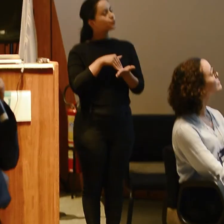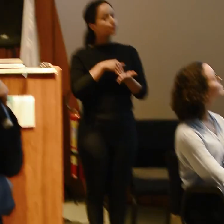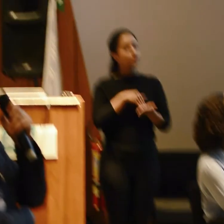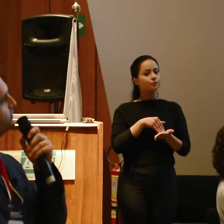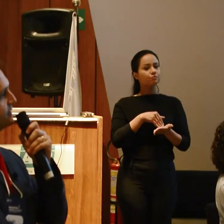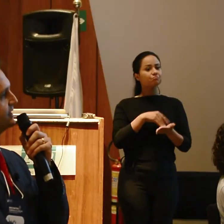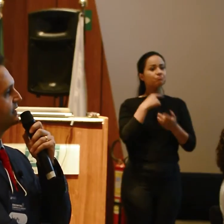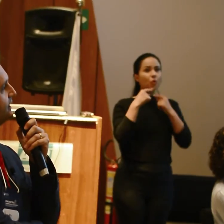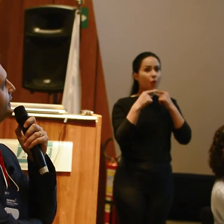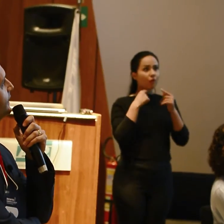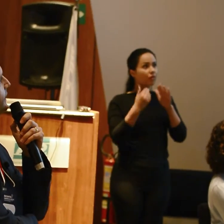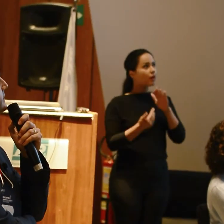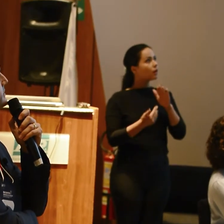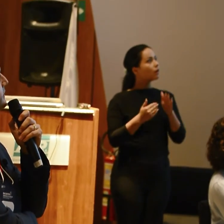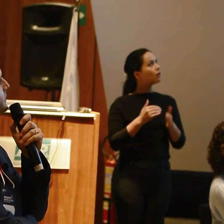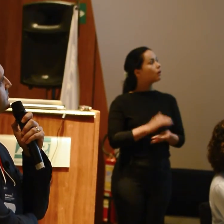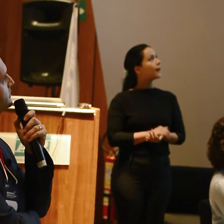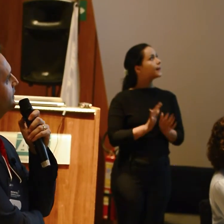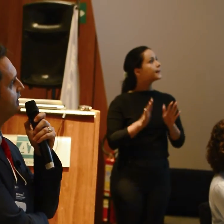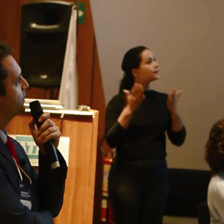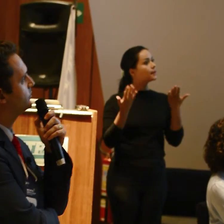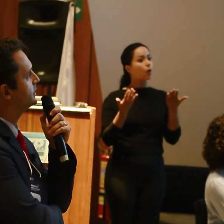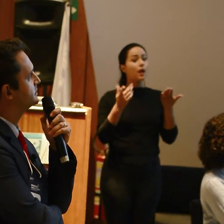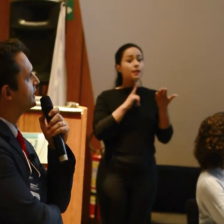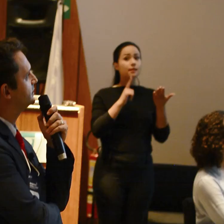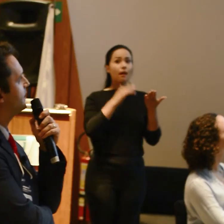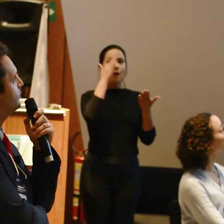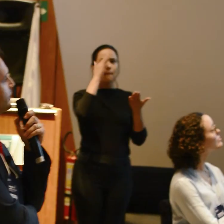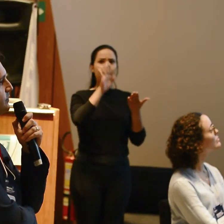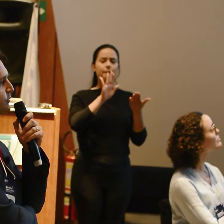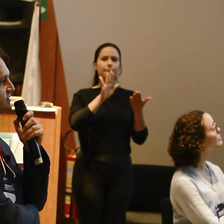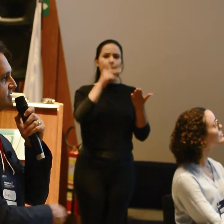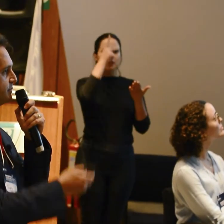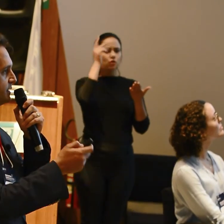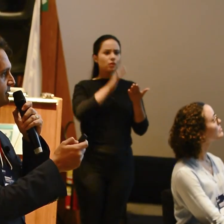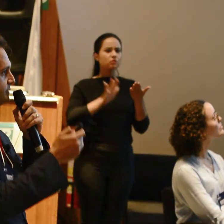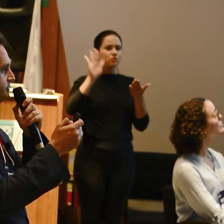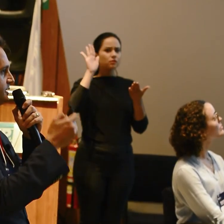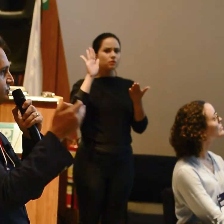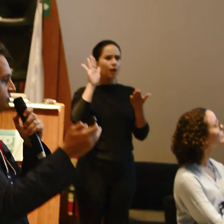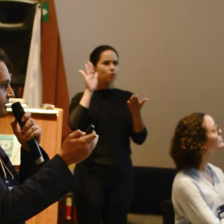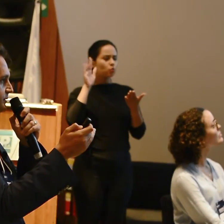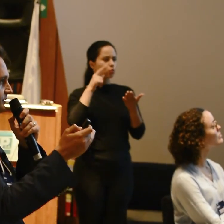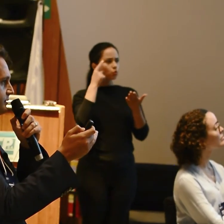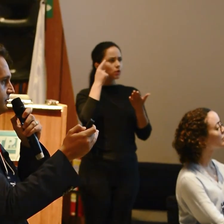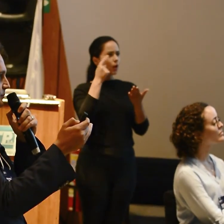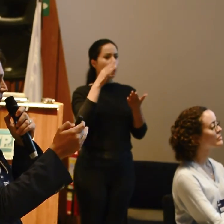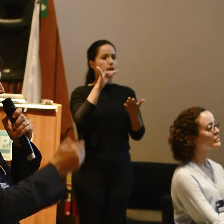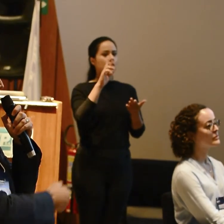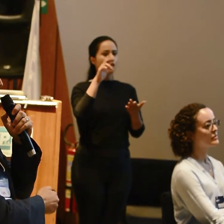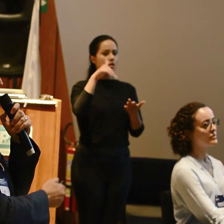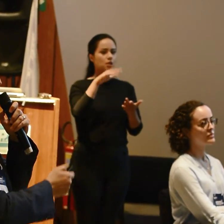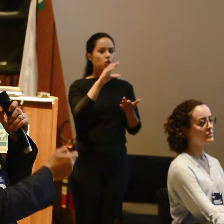última questão seria, então, teria algum candidato ideal para o sistema transcutâneo?